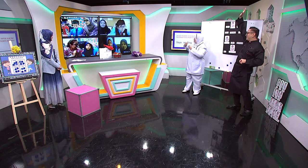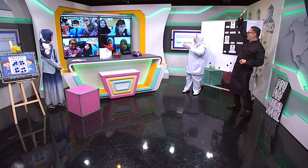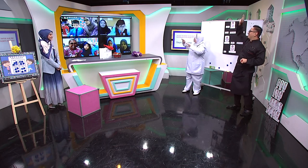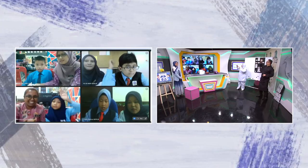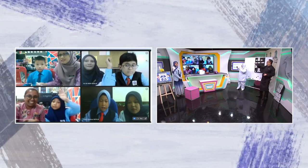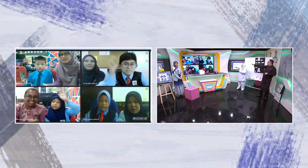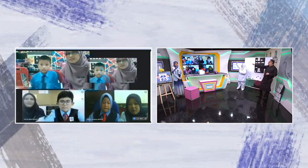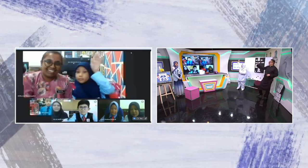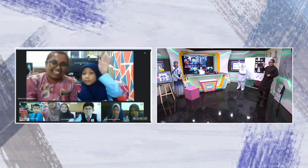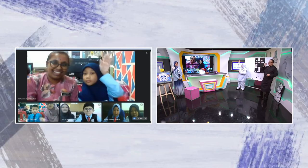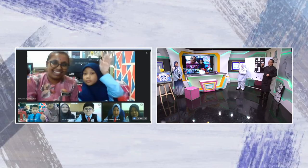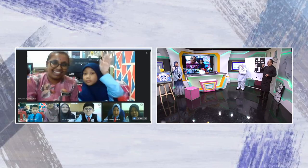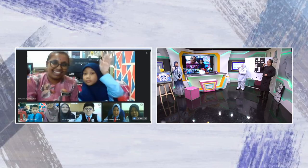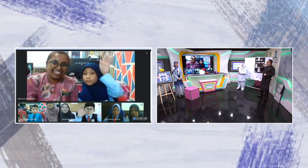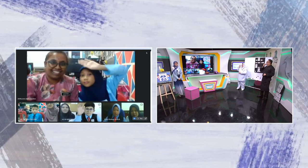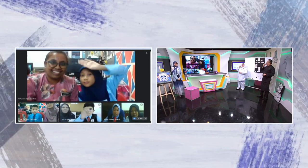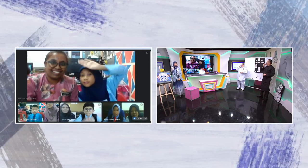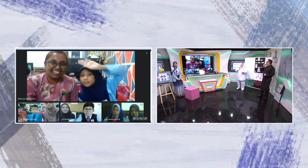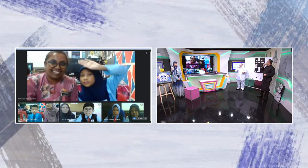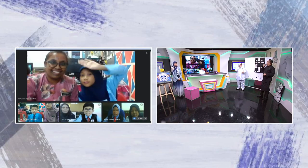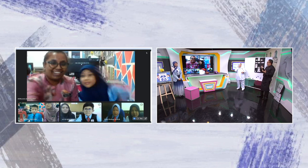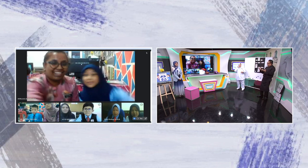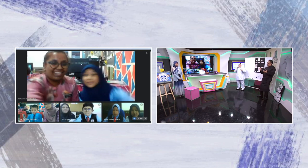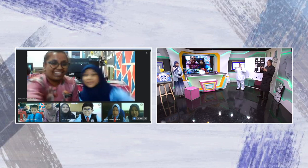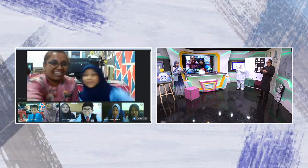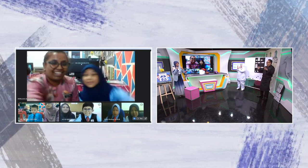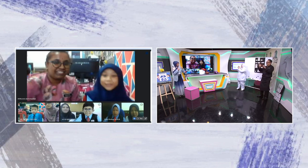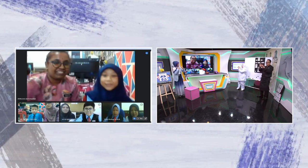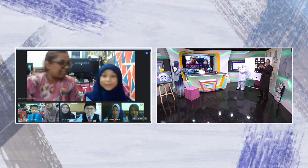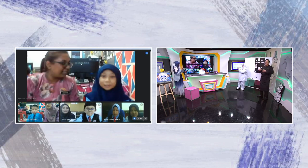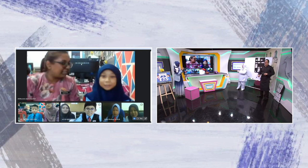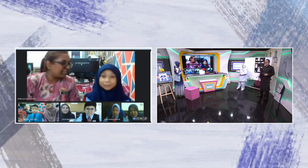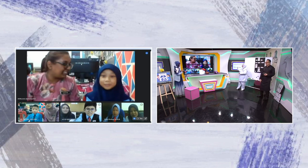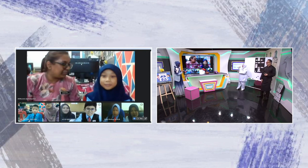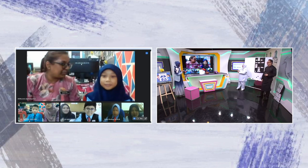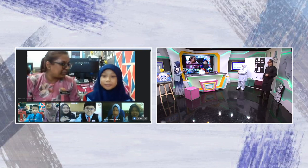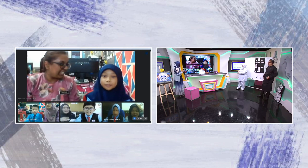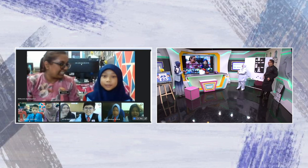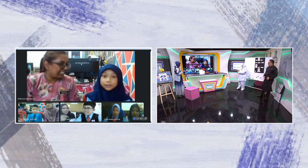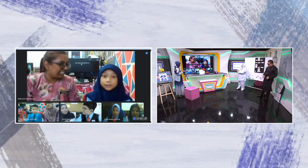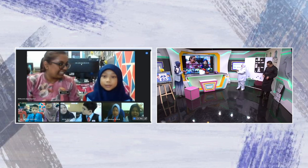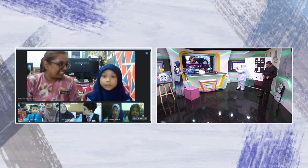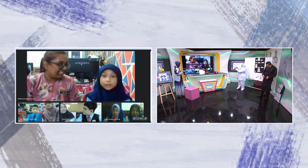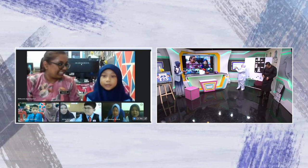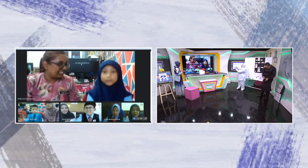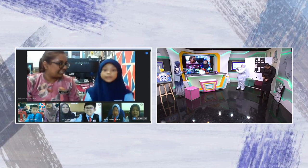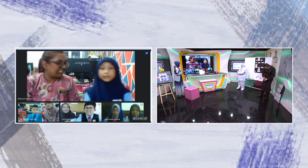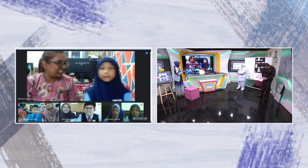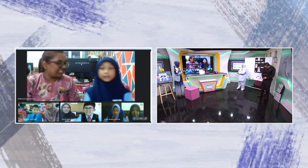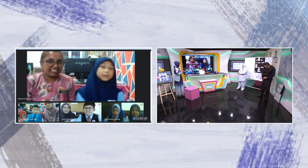Anis. Siapa mahu cuba? Bagus Anis. Dengar. Oh, Anis. Anis nak bercerita. Ya, okay, Anis.